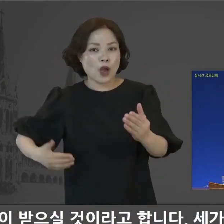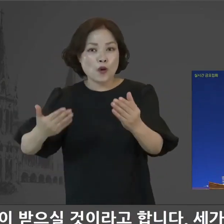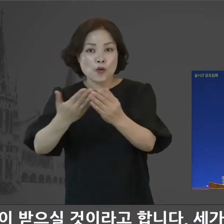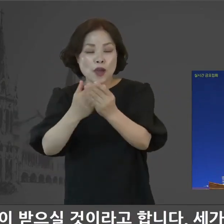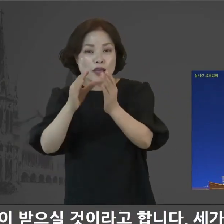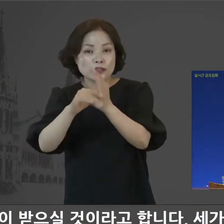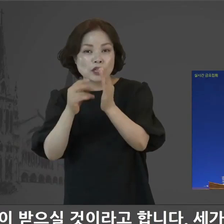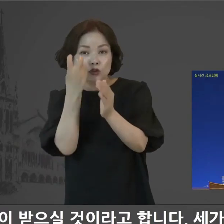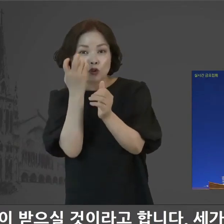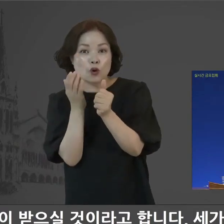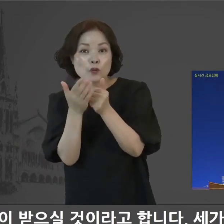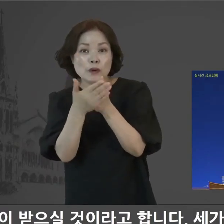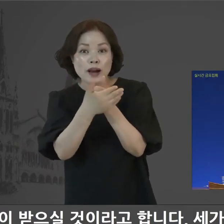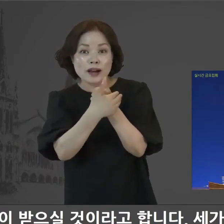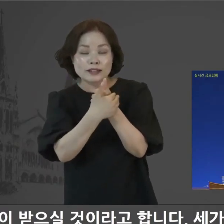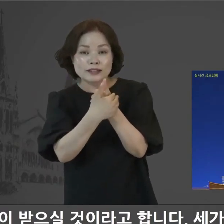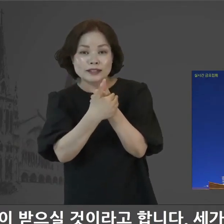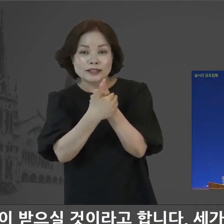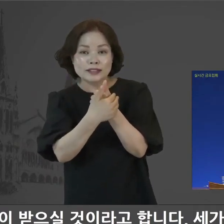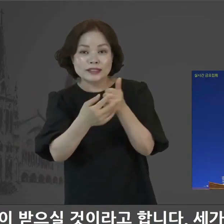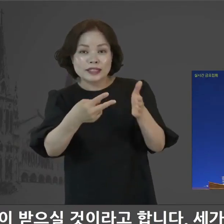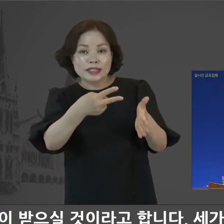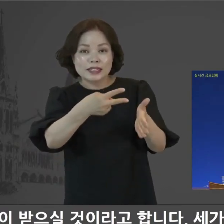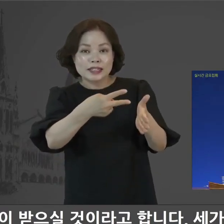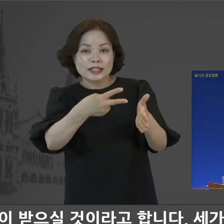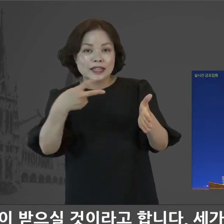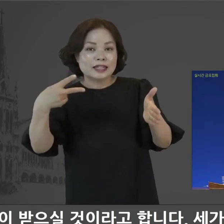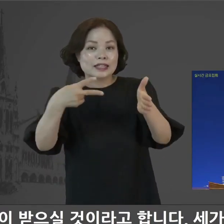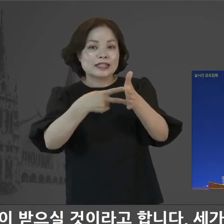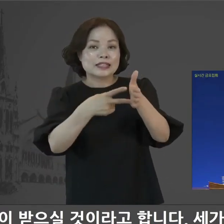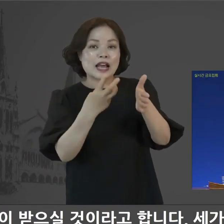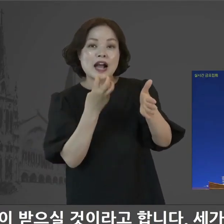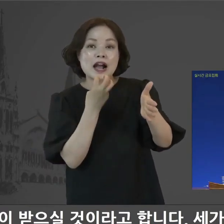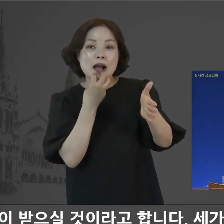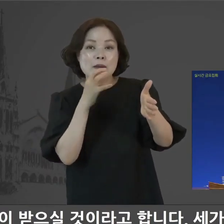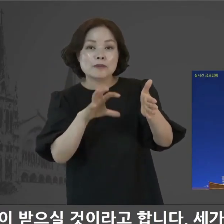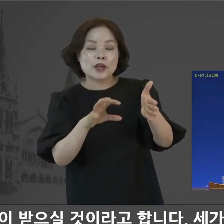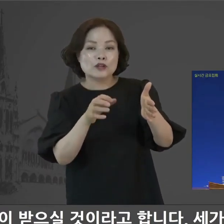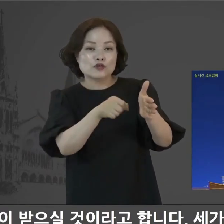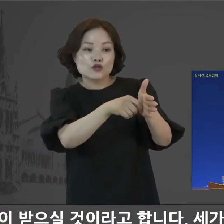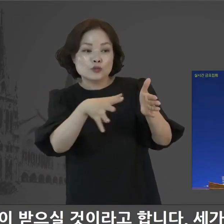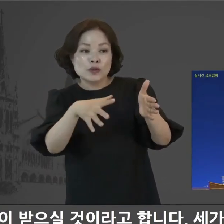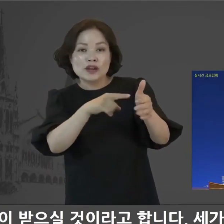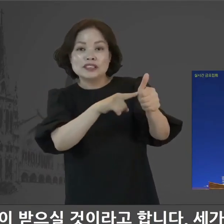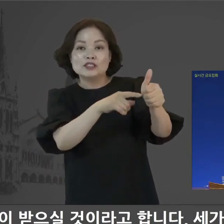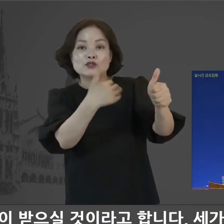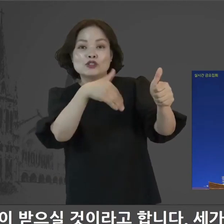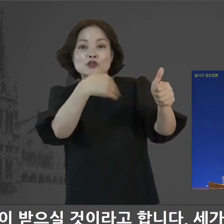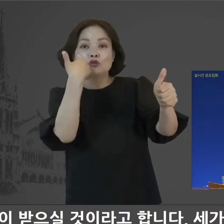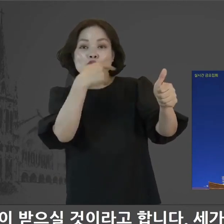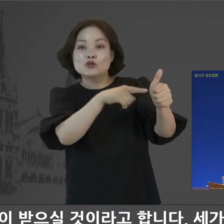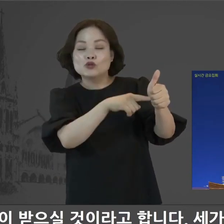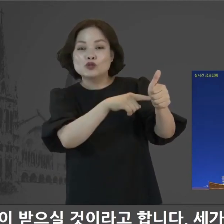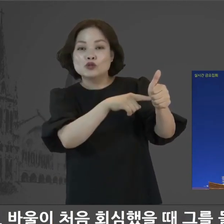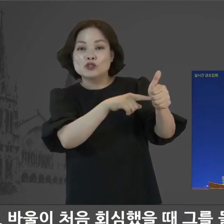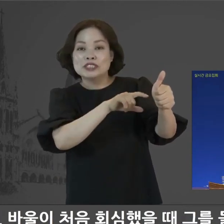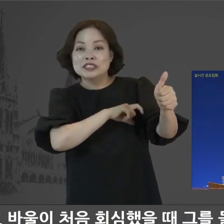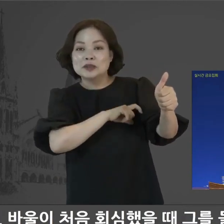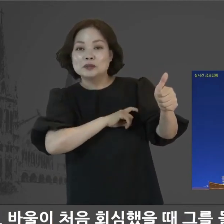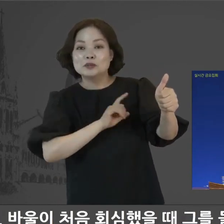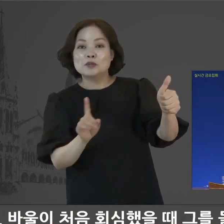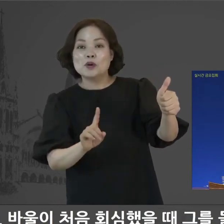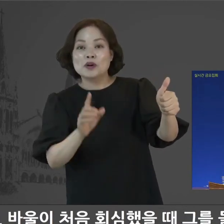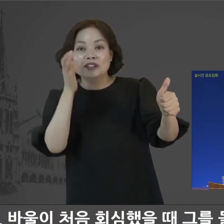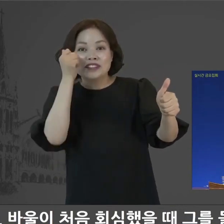그를 돌보아 주었던 다메섹에 유명한 유대인 지도자가 하나 있었는데 이름이